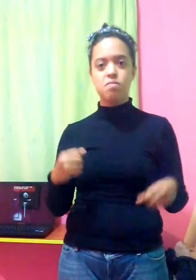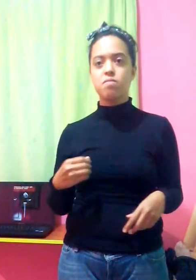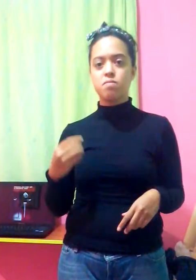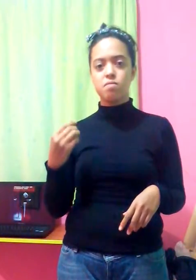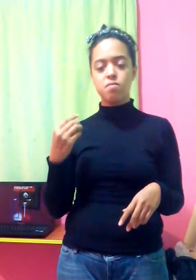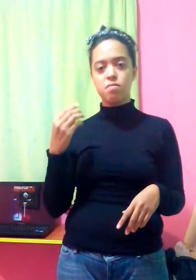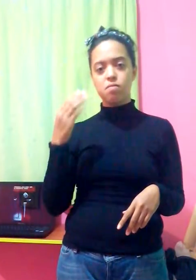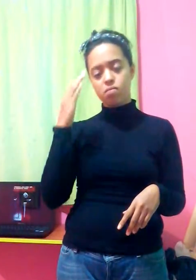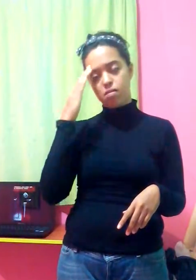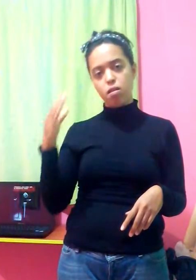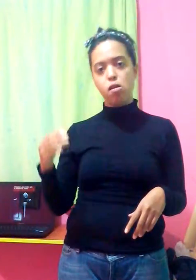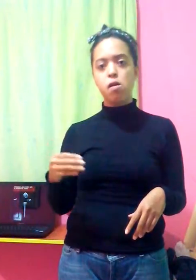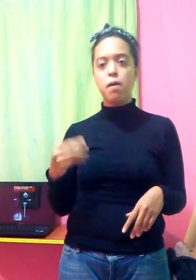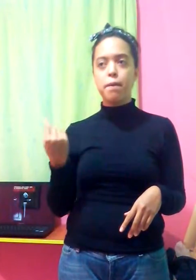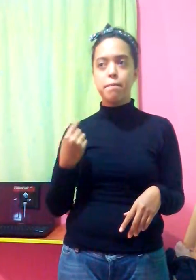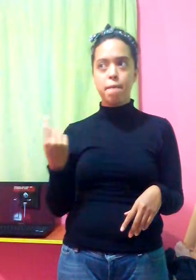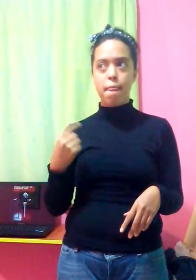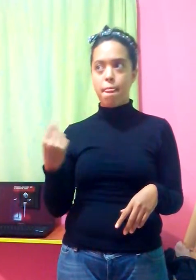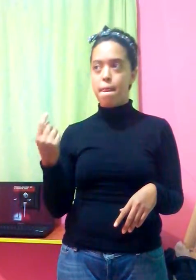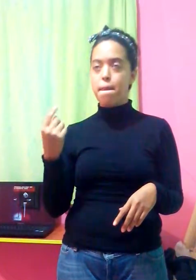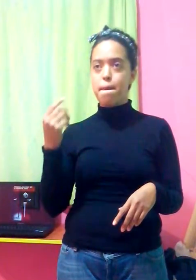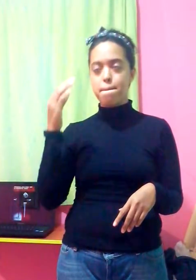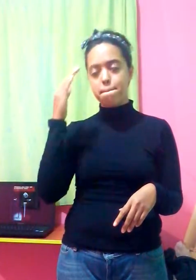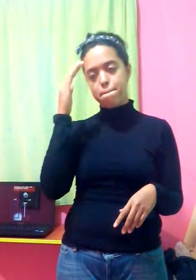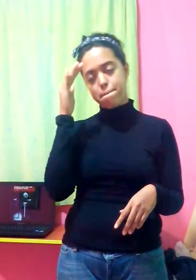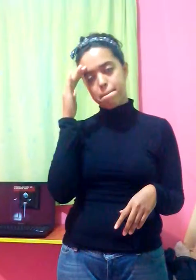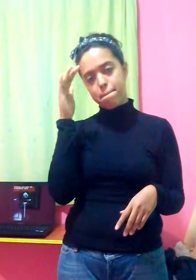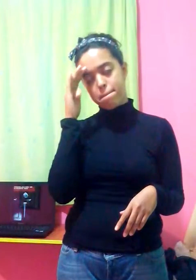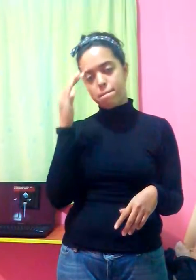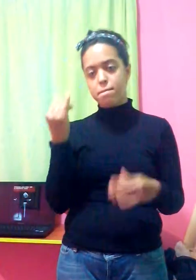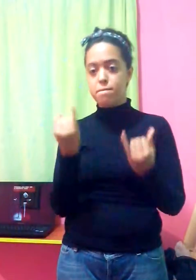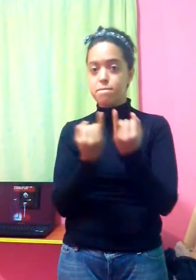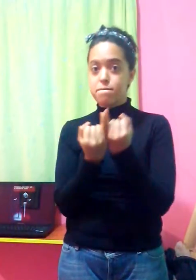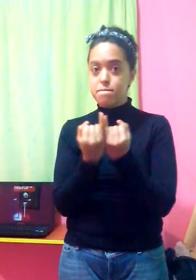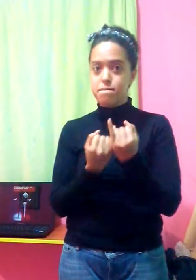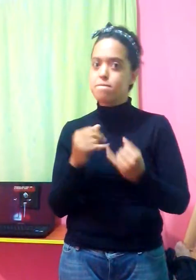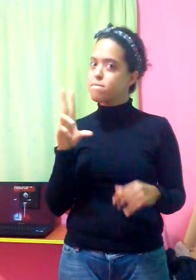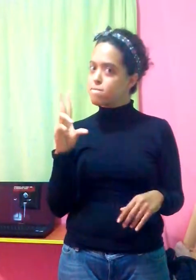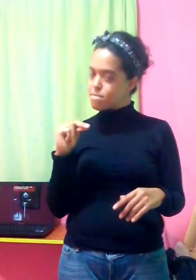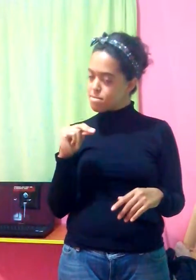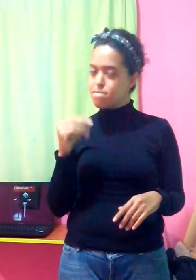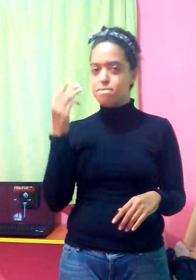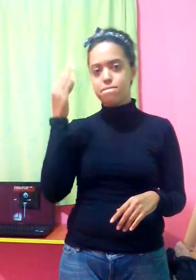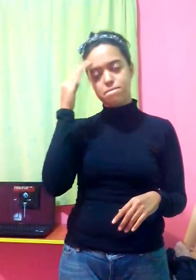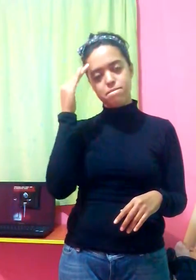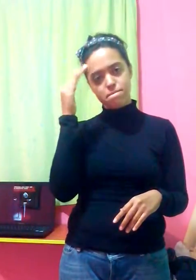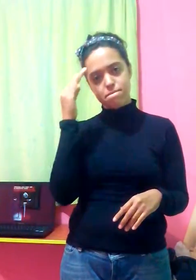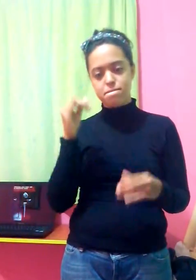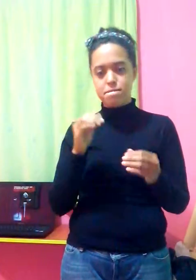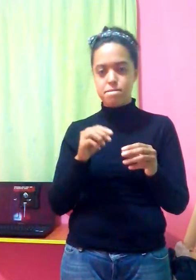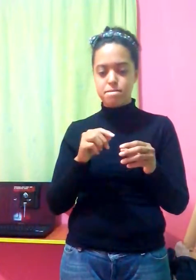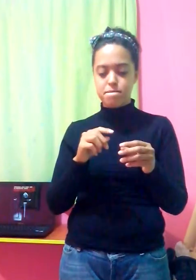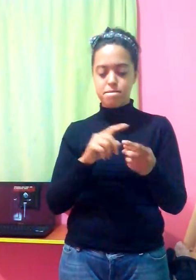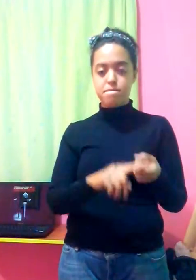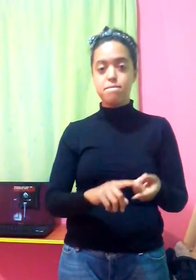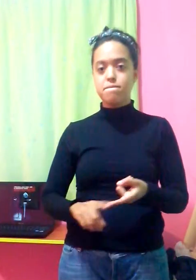yo, o que él debe de pensar igual que tú, y no es así, pensamos diferentes. La segunda parte le voy a decir esas cuatro